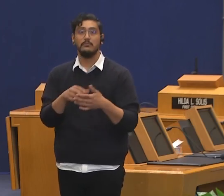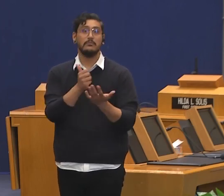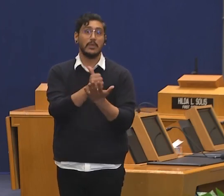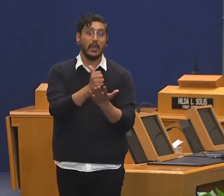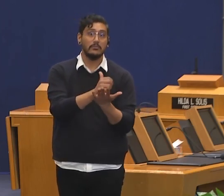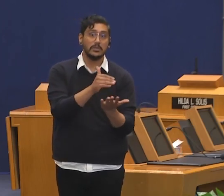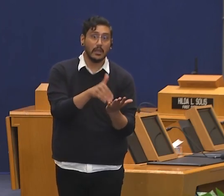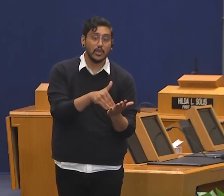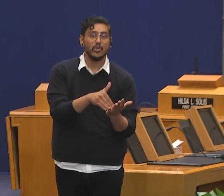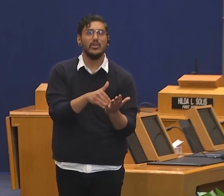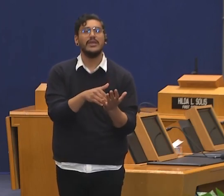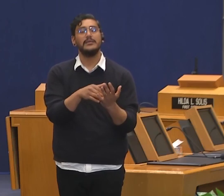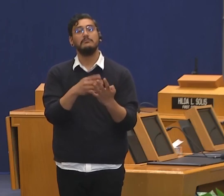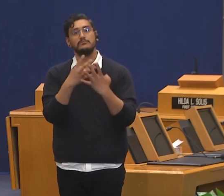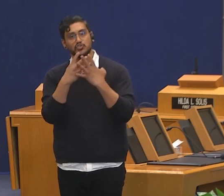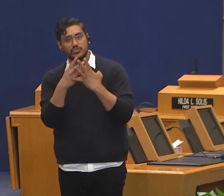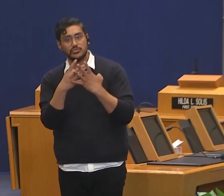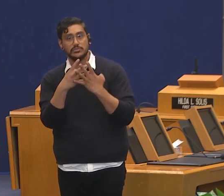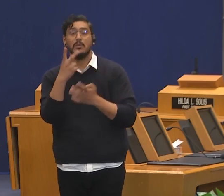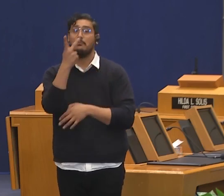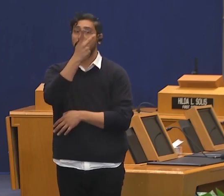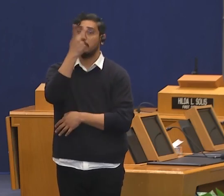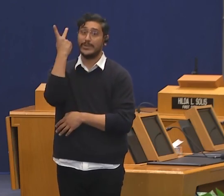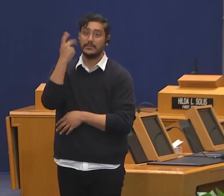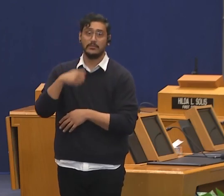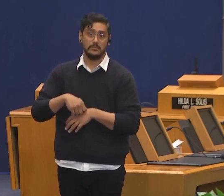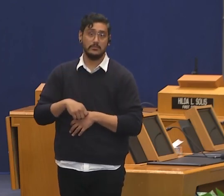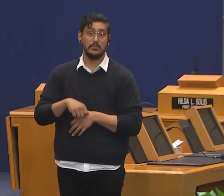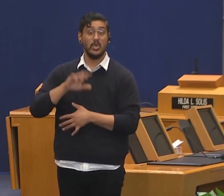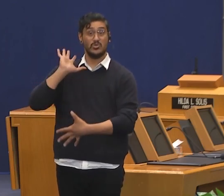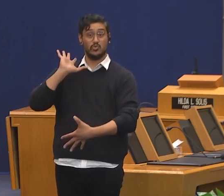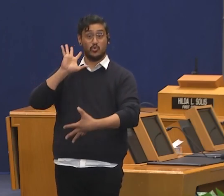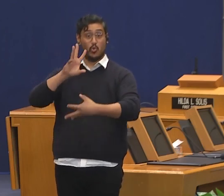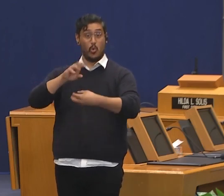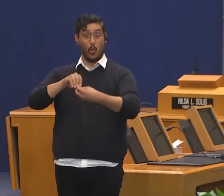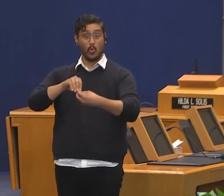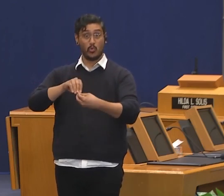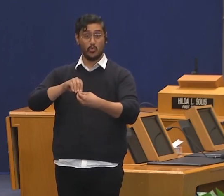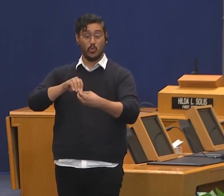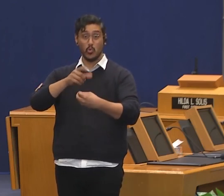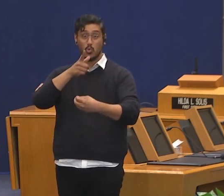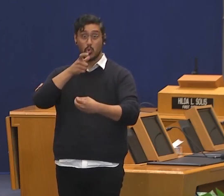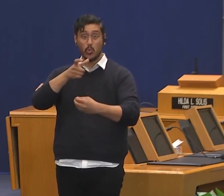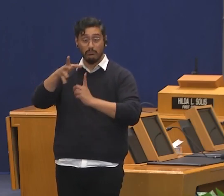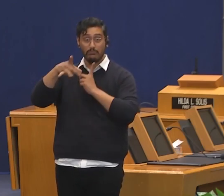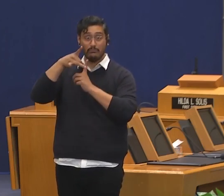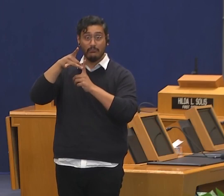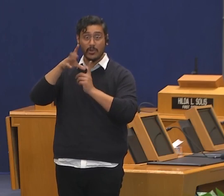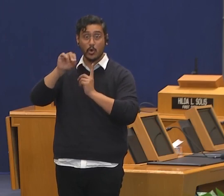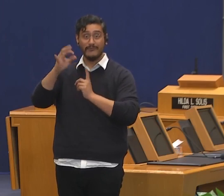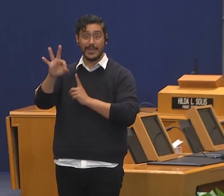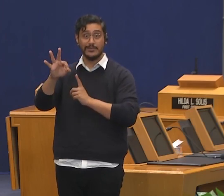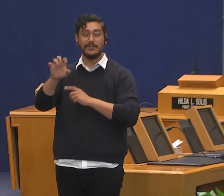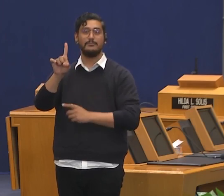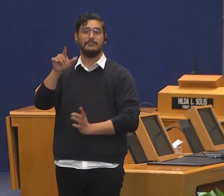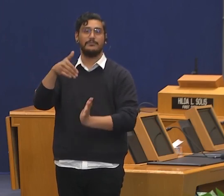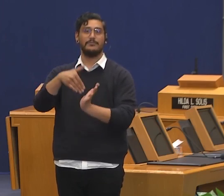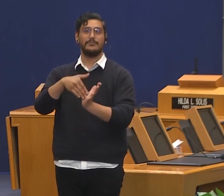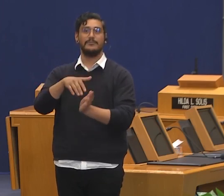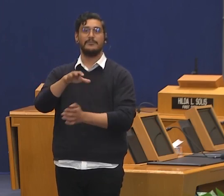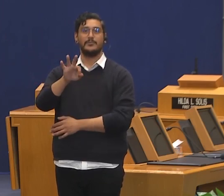instalaciones correccionales. El total de casos confirmados en entornos institucionales es de